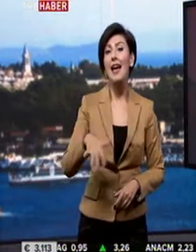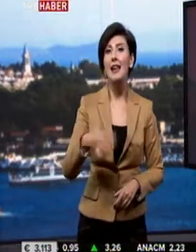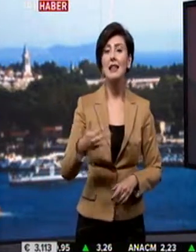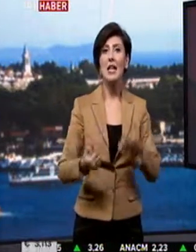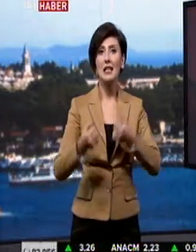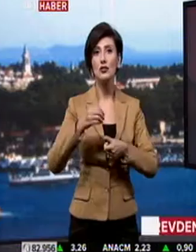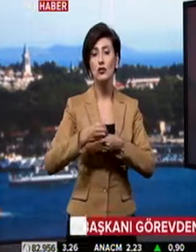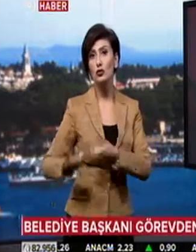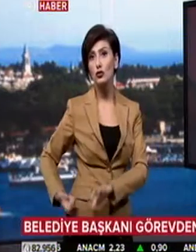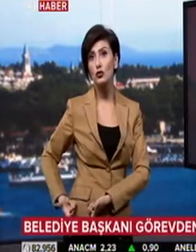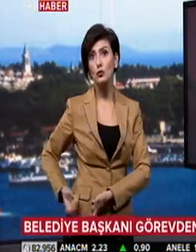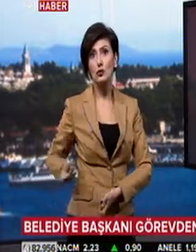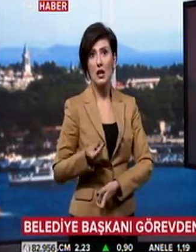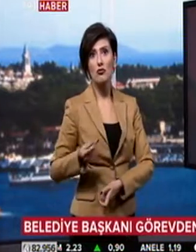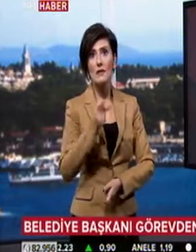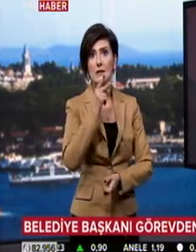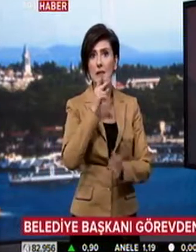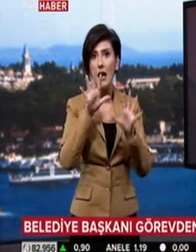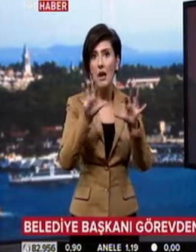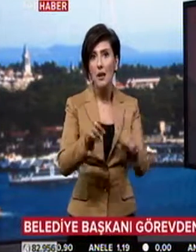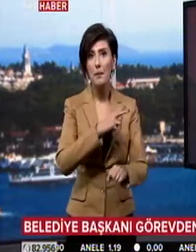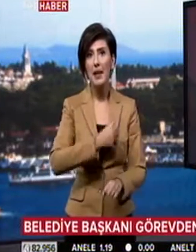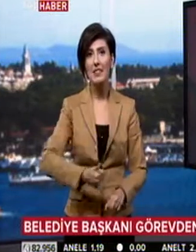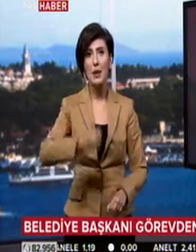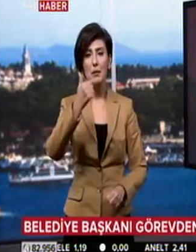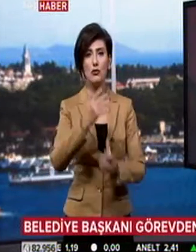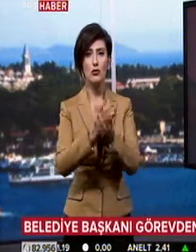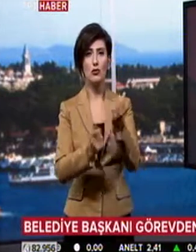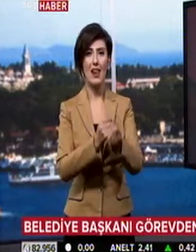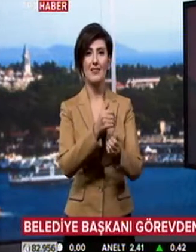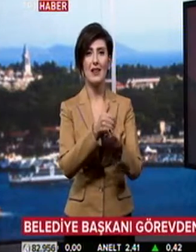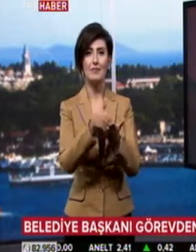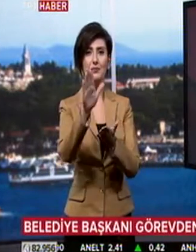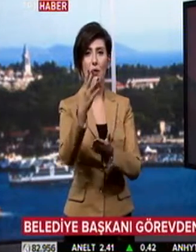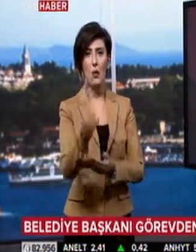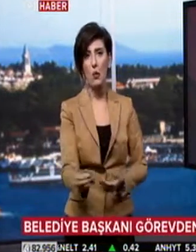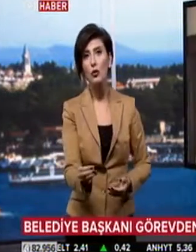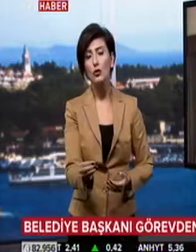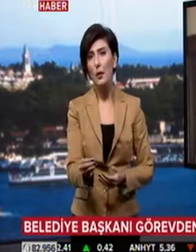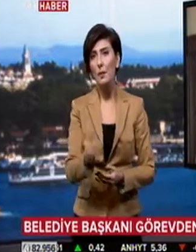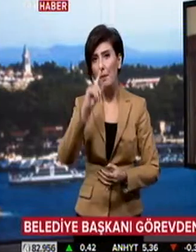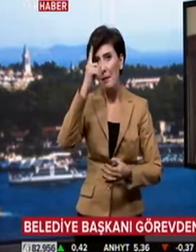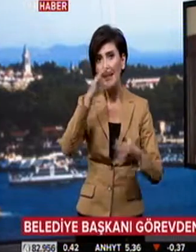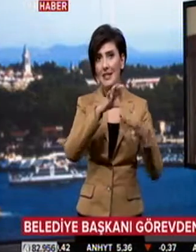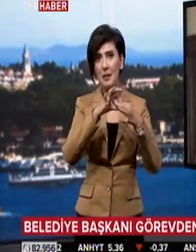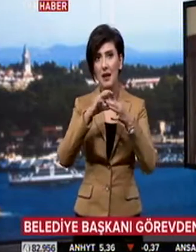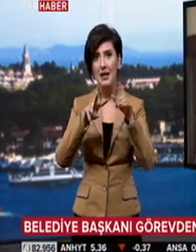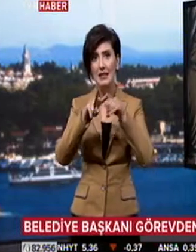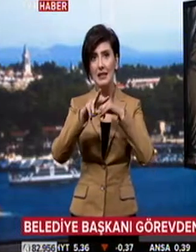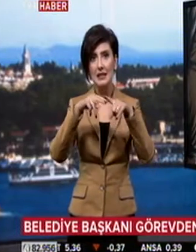Elazığ'da aracında gümrük kaçağı sigara yakalanan belediye başkanı görevden alındı. Merkeze